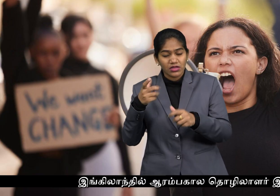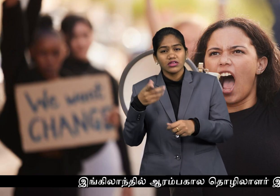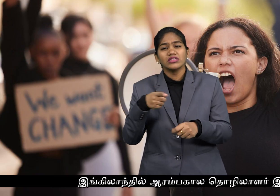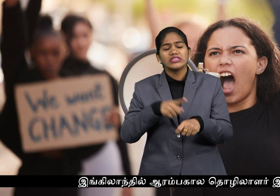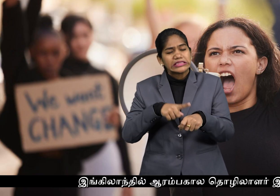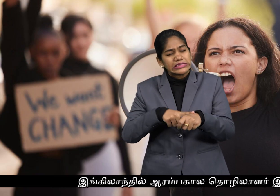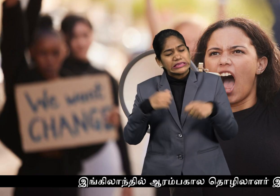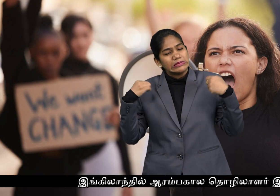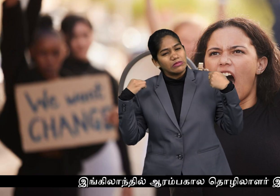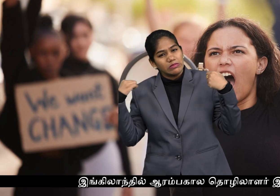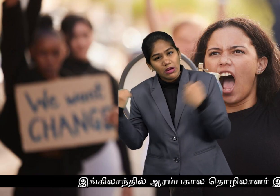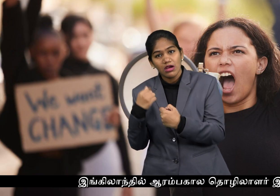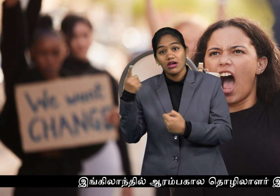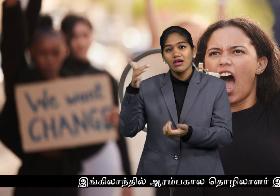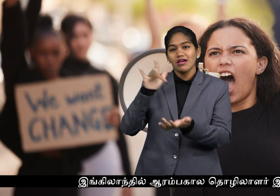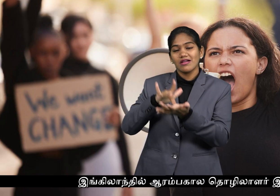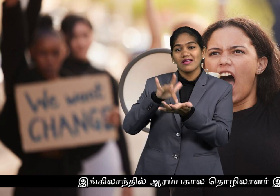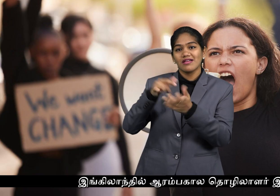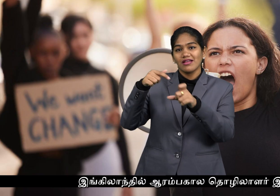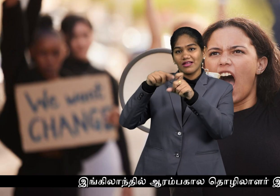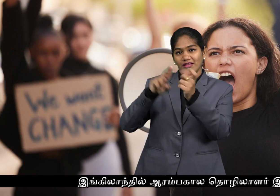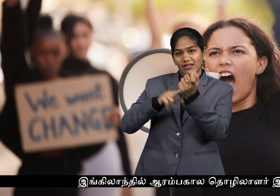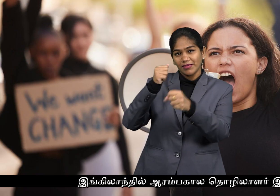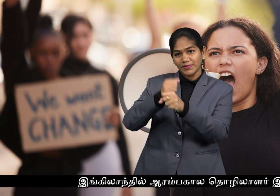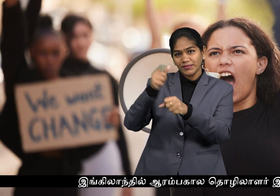இங்கிலாந்தில் ஆரம்பகால தொழிலாளர் இயக்கங்கள்.